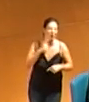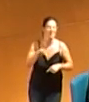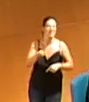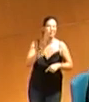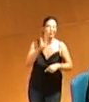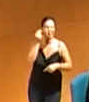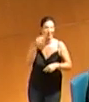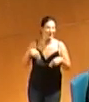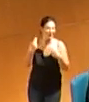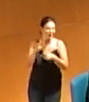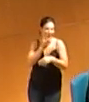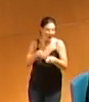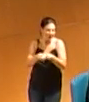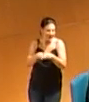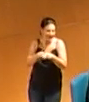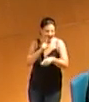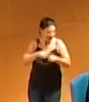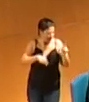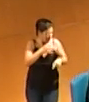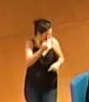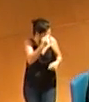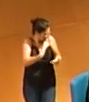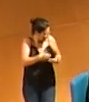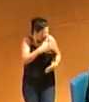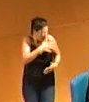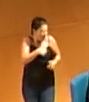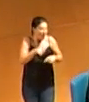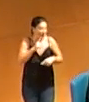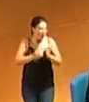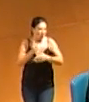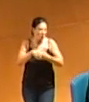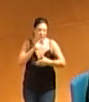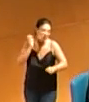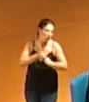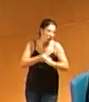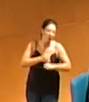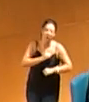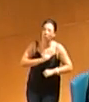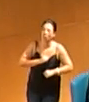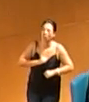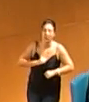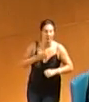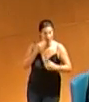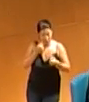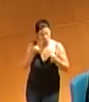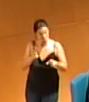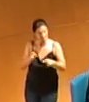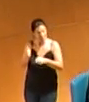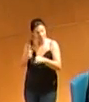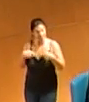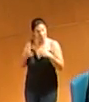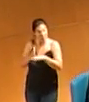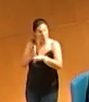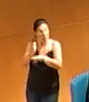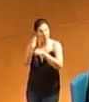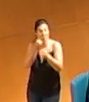vie à vivre. Je n'ai pas le droit de penser ça. Mais ça serait quand même bien si j'étais sûre qu'elle aura une belle vie quand je ne serai plus là. Quoi.